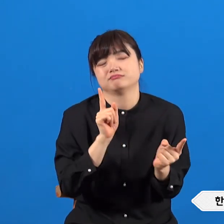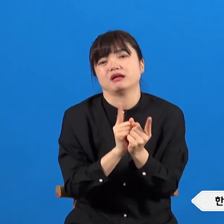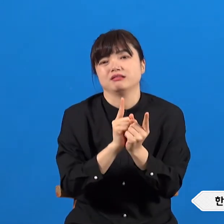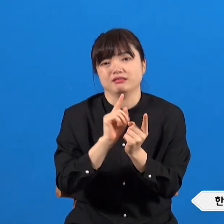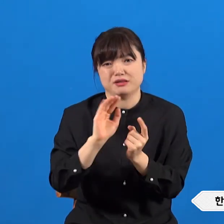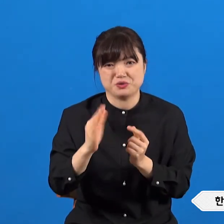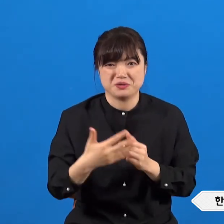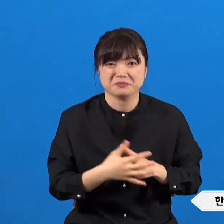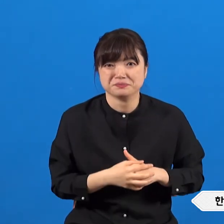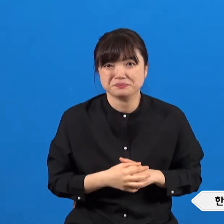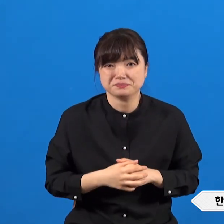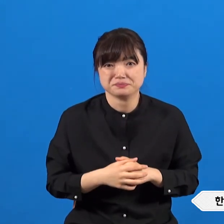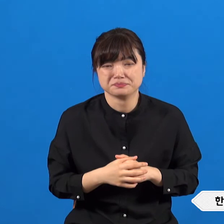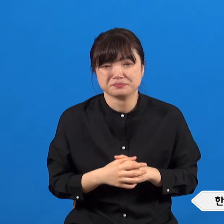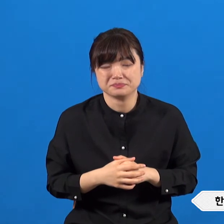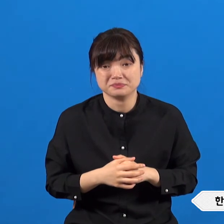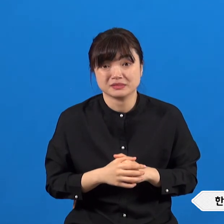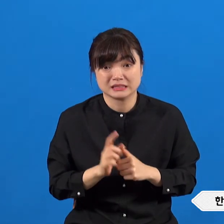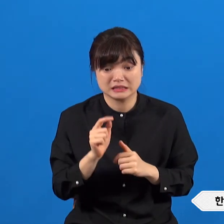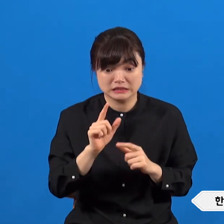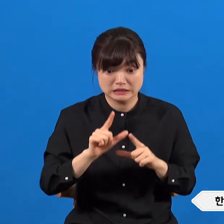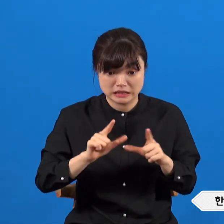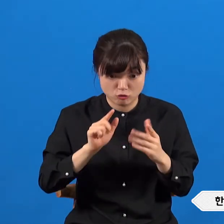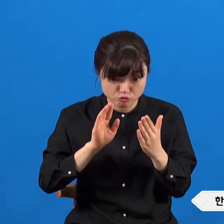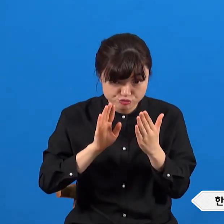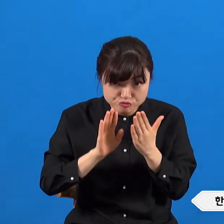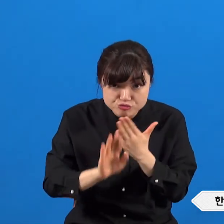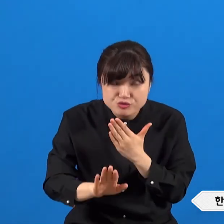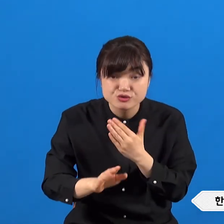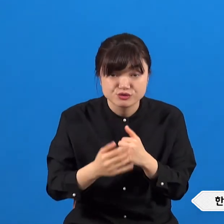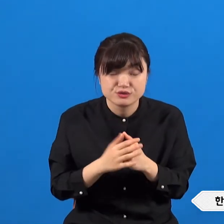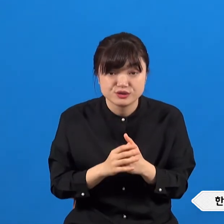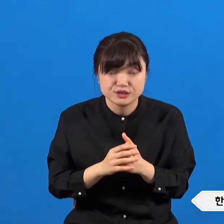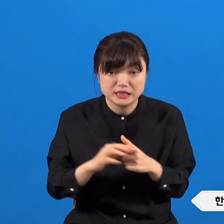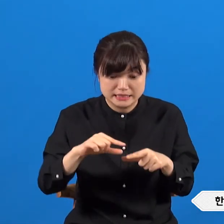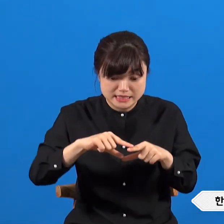것입니다. 그날 이후로 그 목사님은